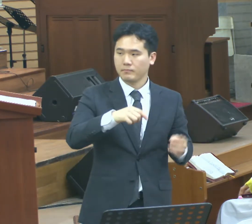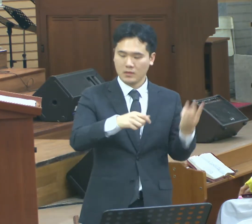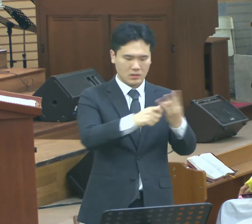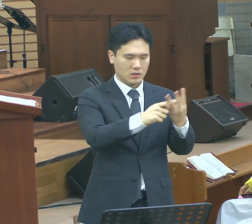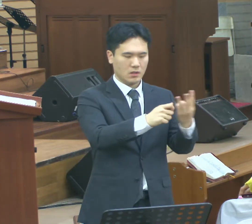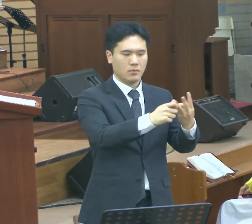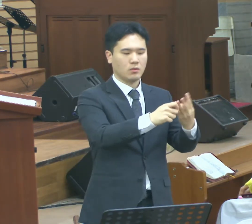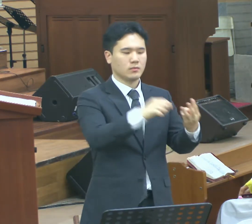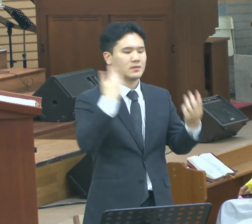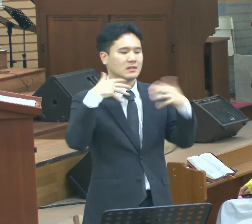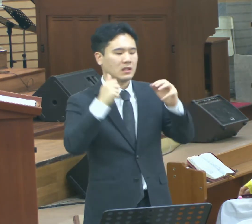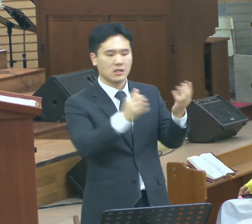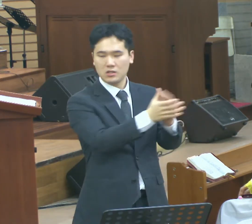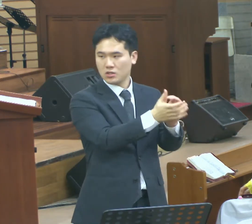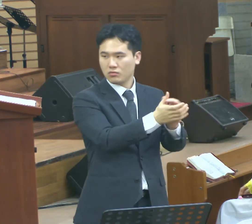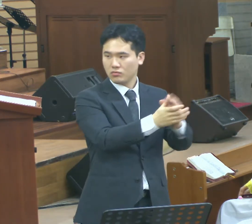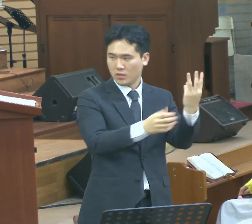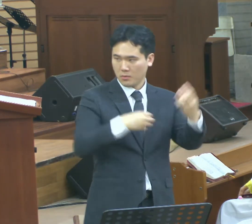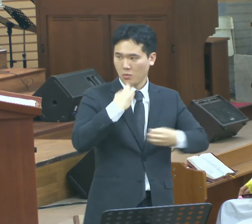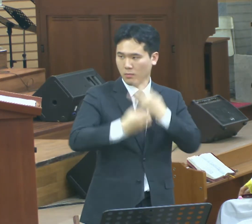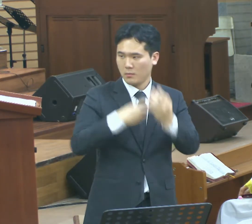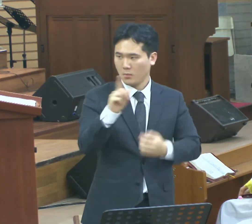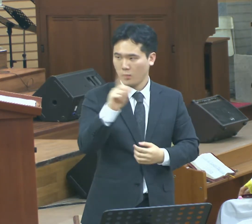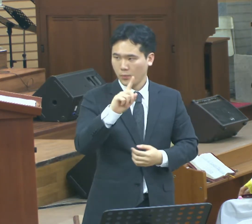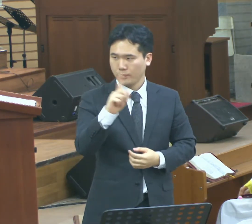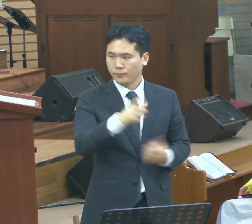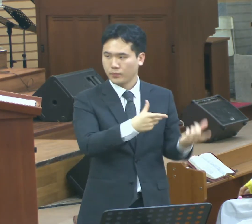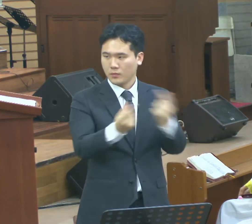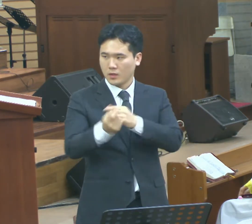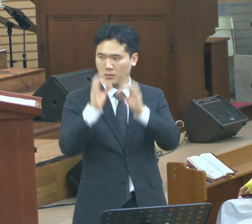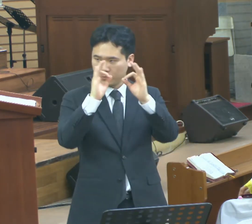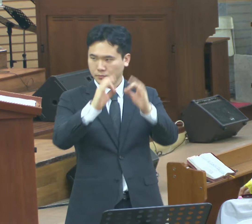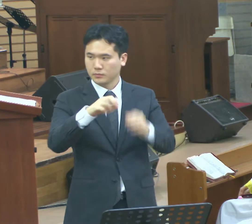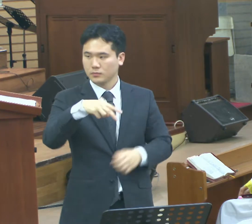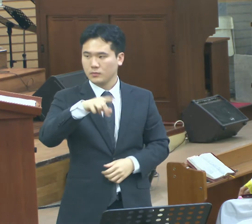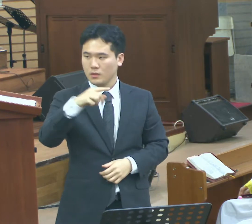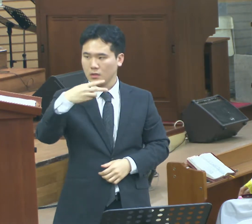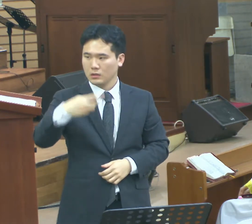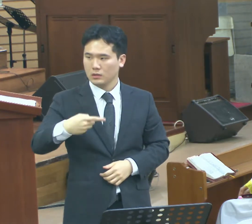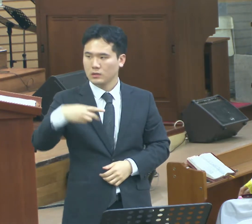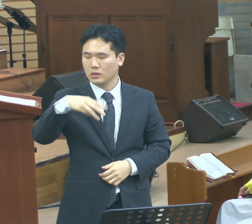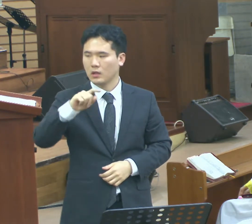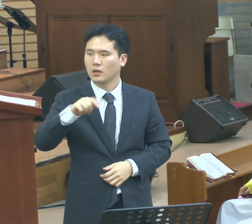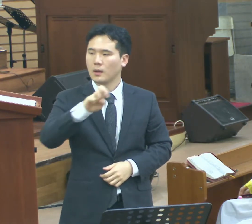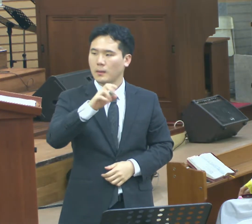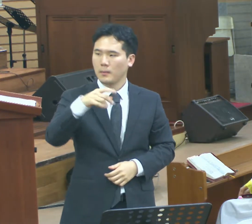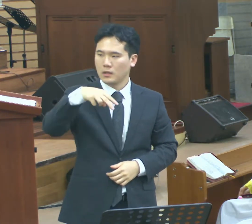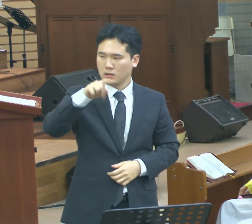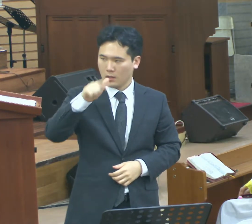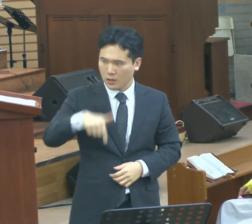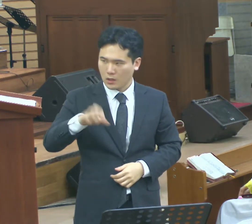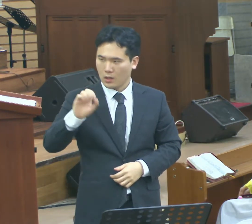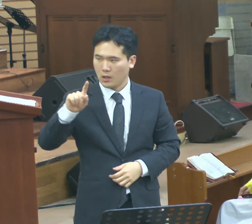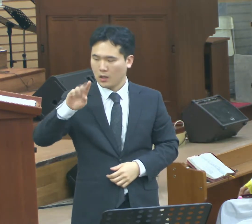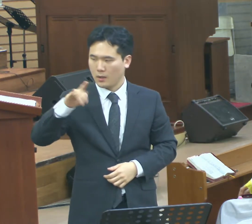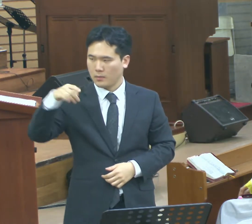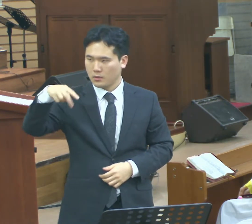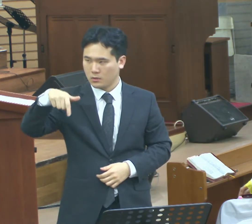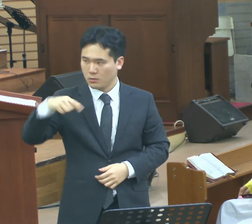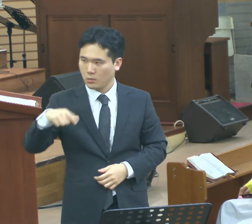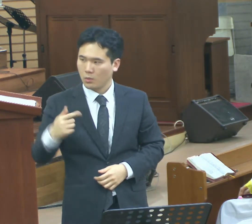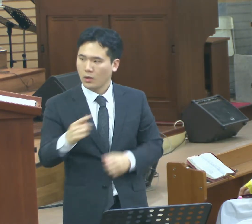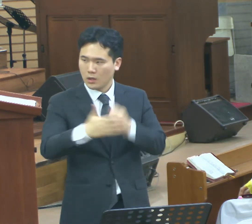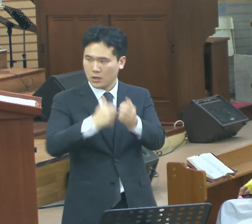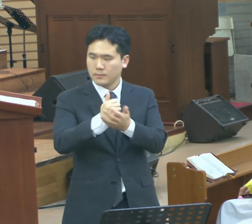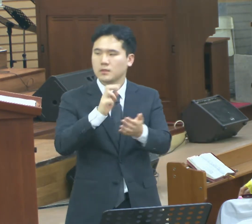번 더 큰 소리로 읽겠습니다. 시작. 사드락과 메삭과 아벳느고의 하나님을 찬송할지로다.